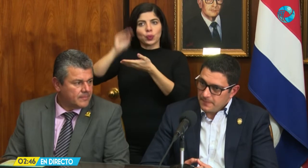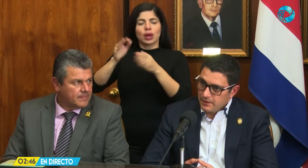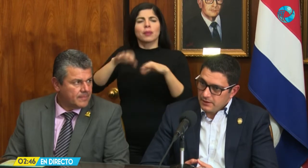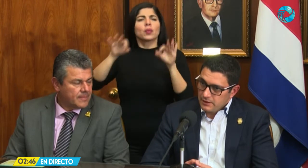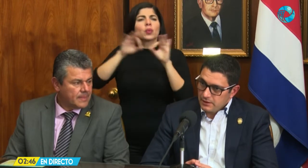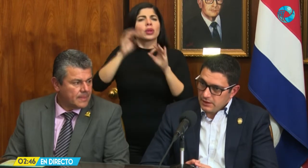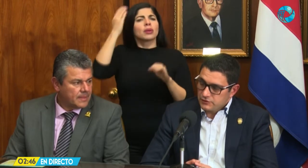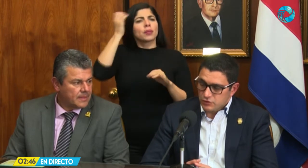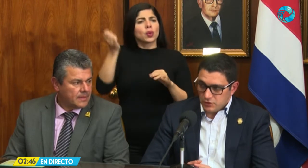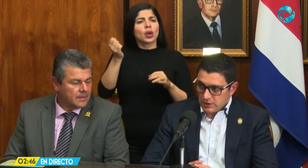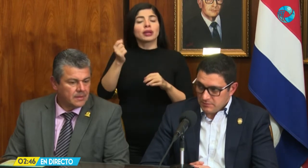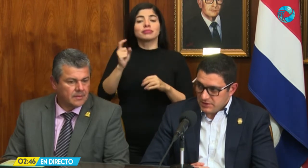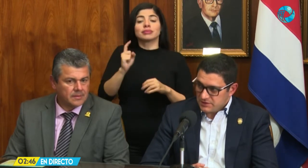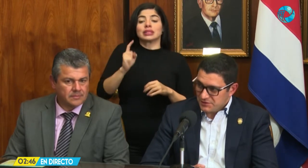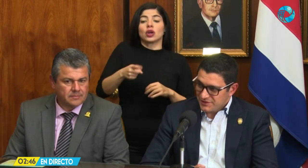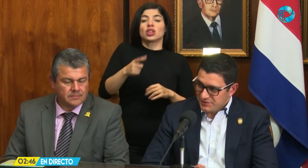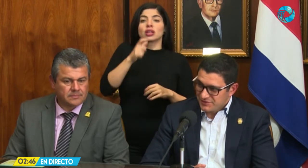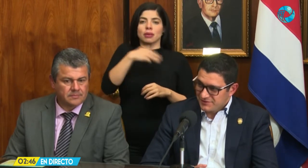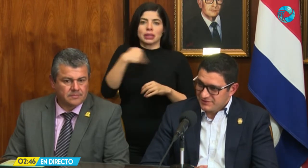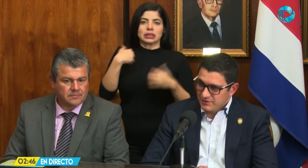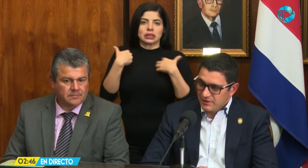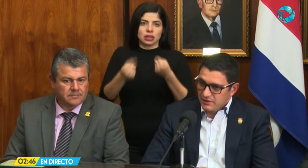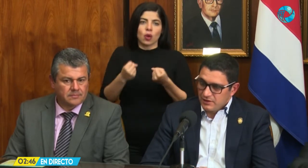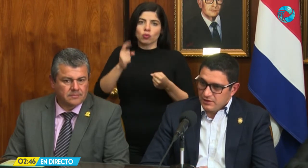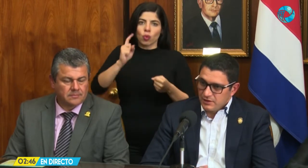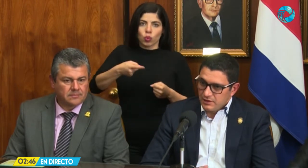aquí la instrucción la da el Ministerio de Salud,